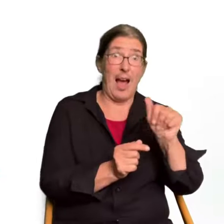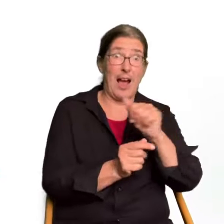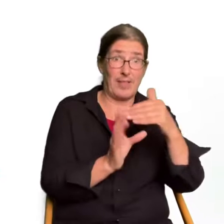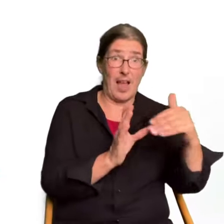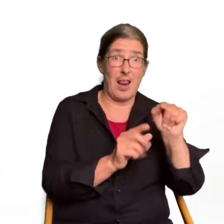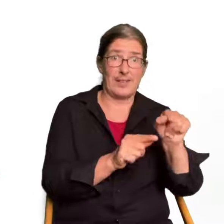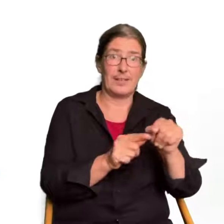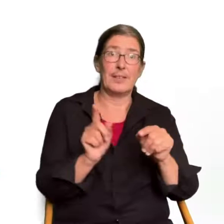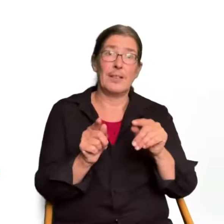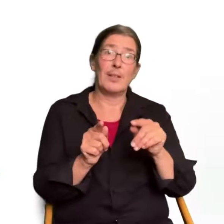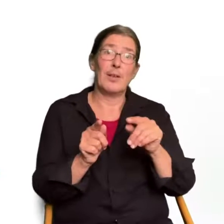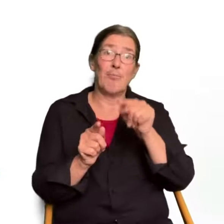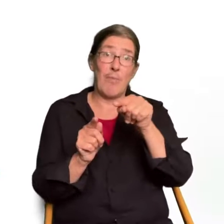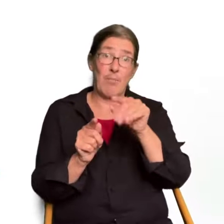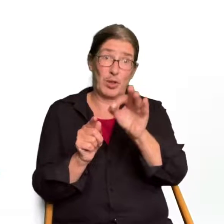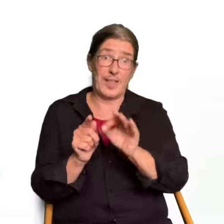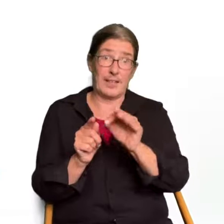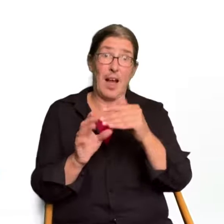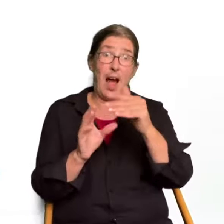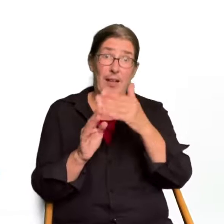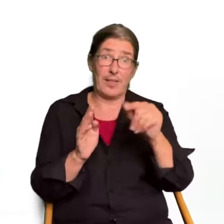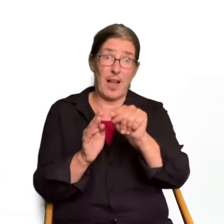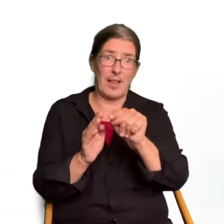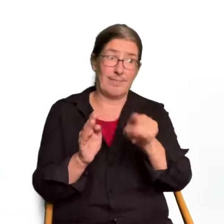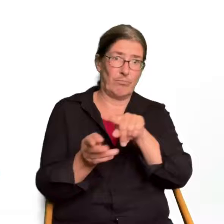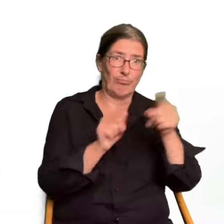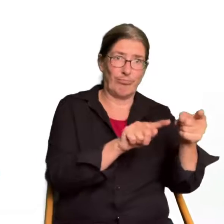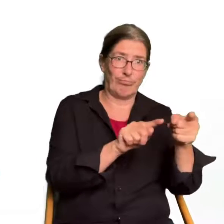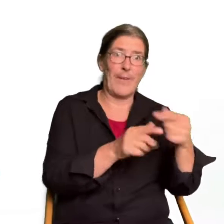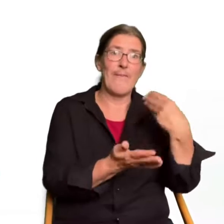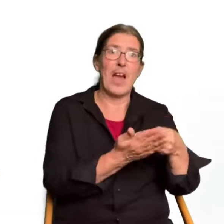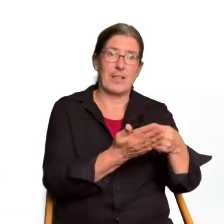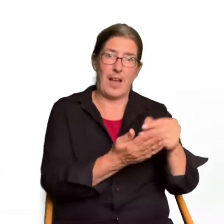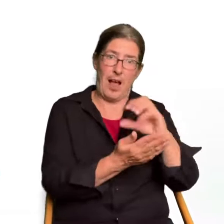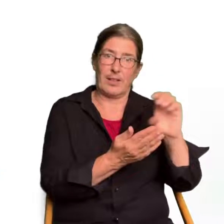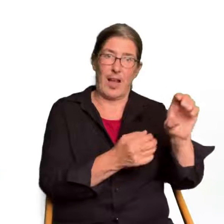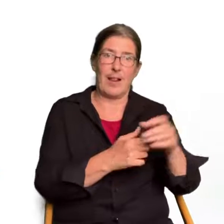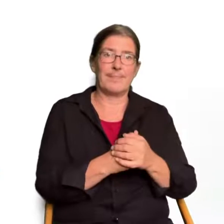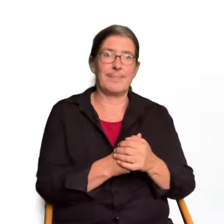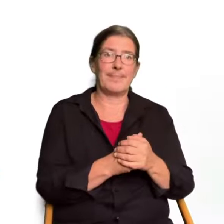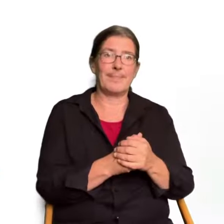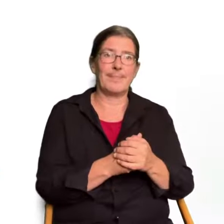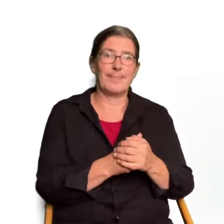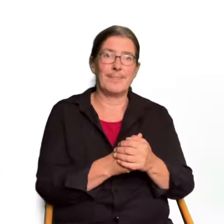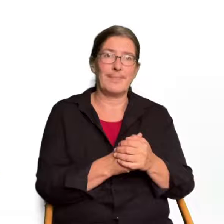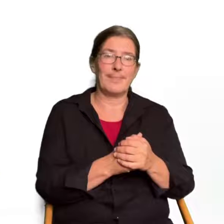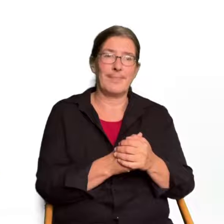also dieses Anteils hier ist der Anteil in Prozent und hier ist der Wert des Anteils